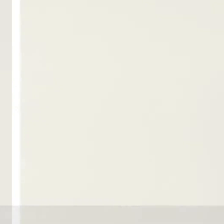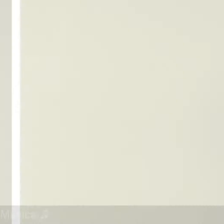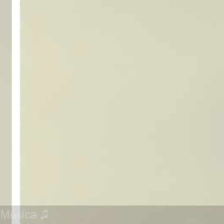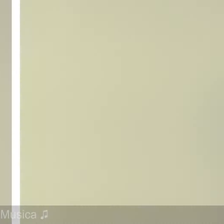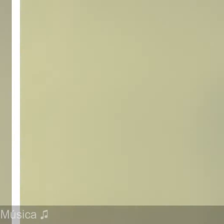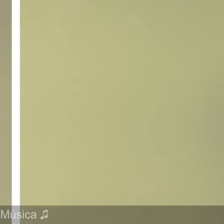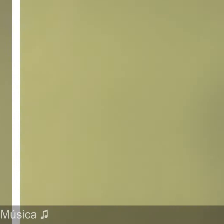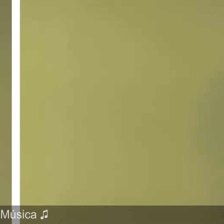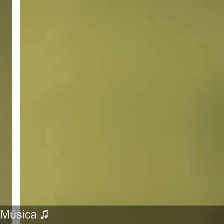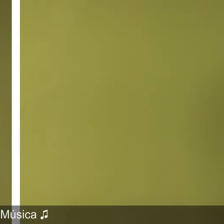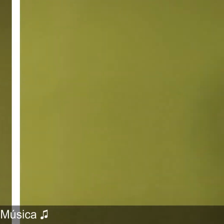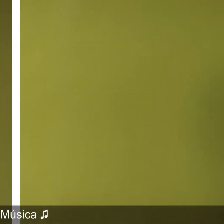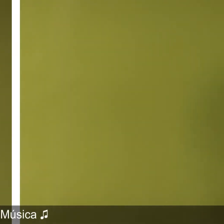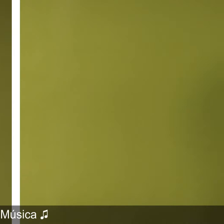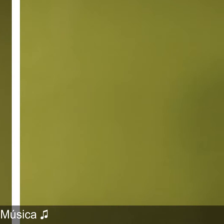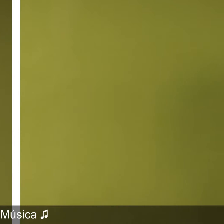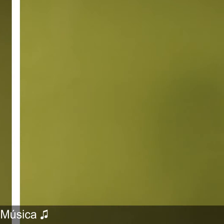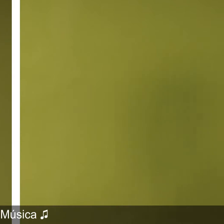oi oi